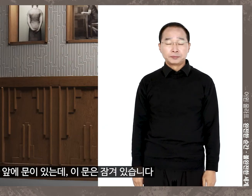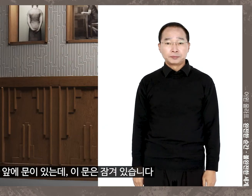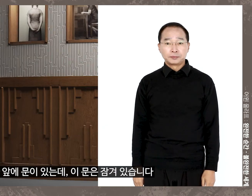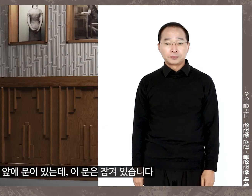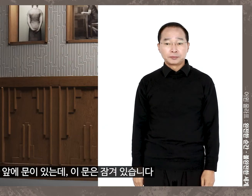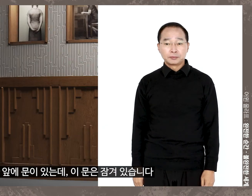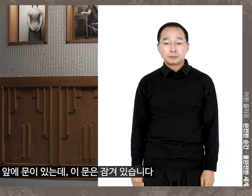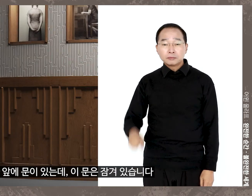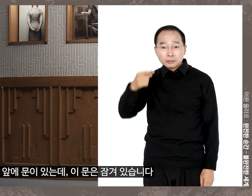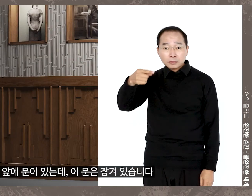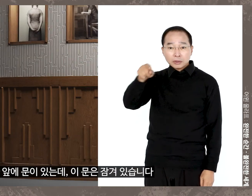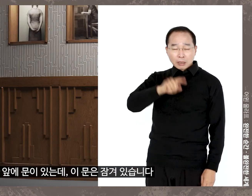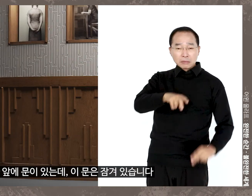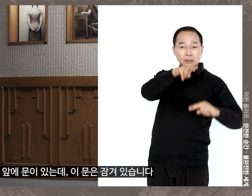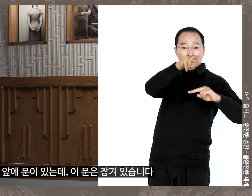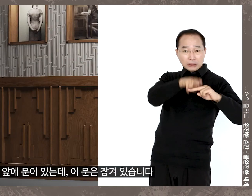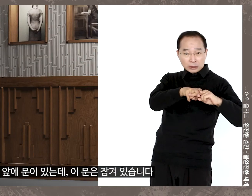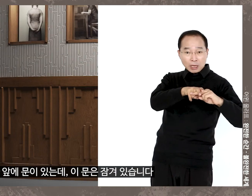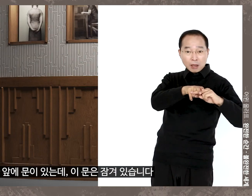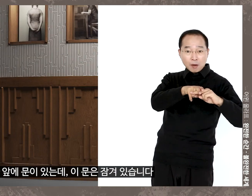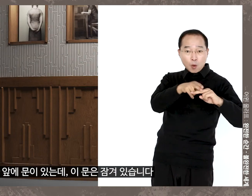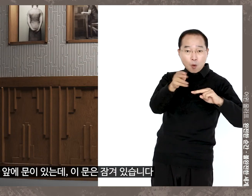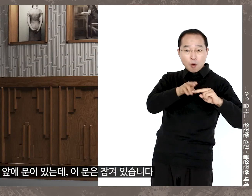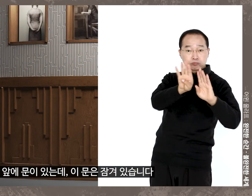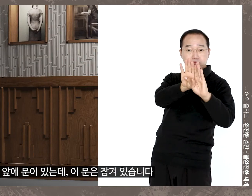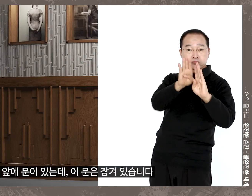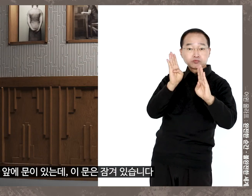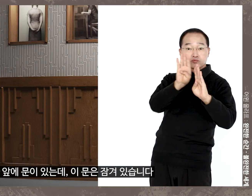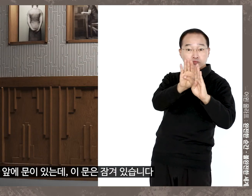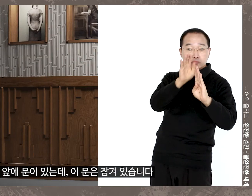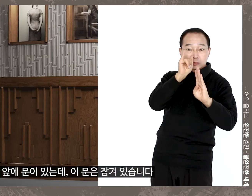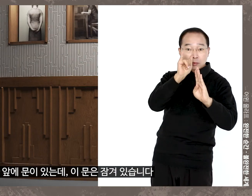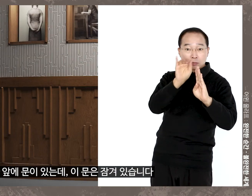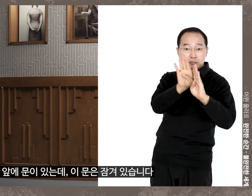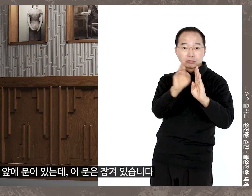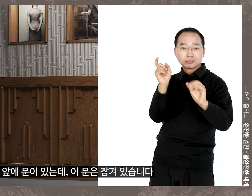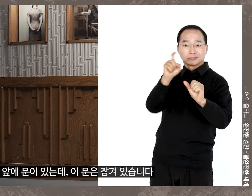의자 앞에 문이 있는데 이 문은 잠겨 있습니다.